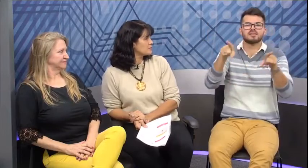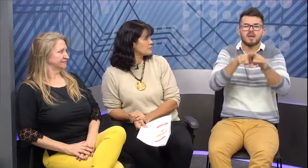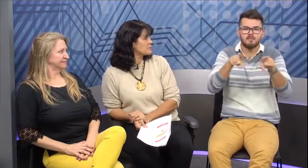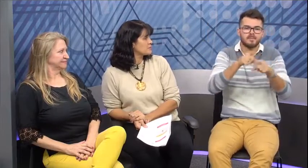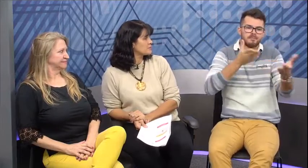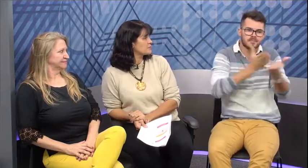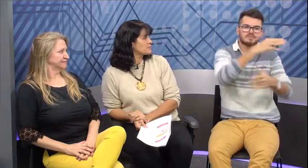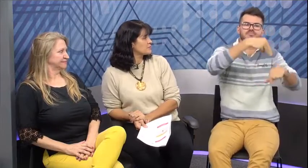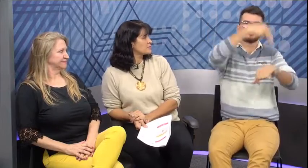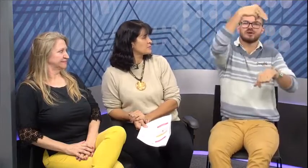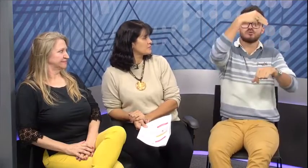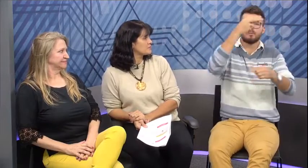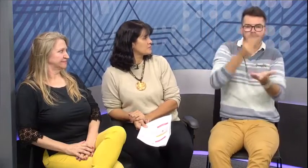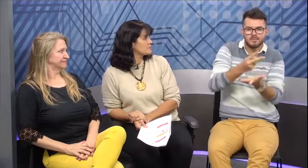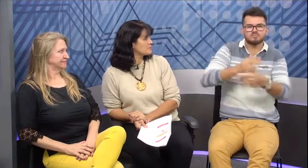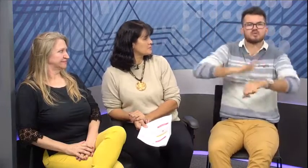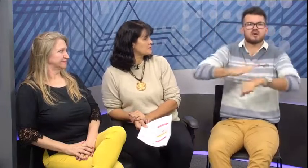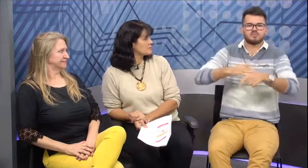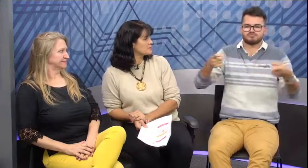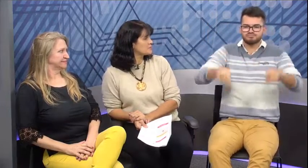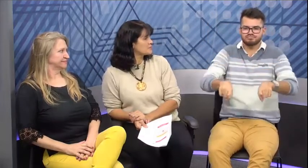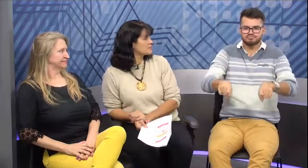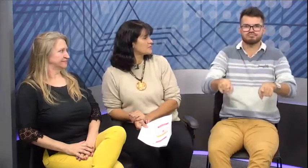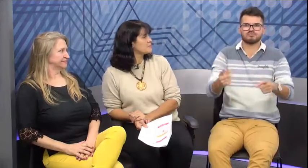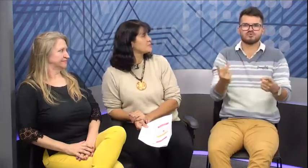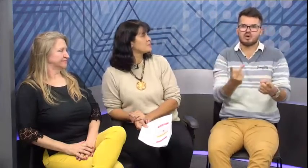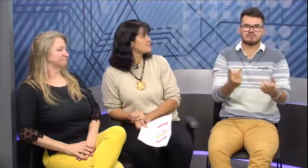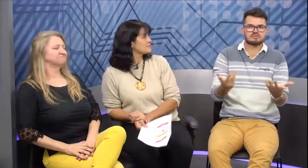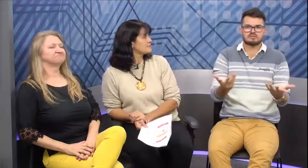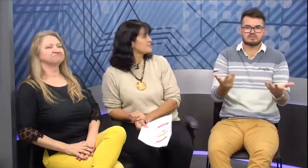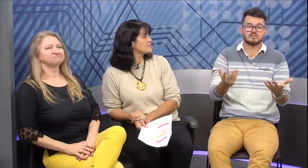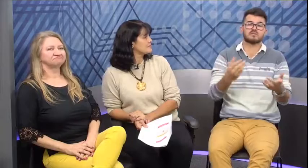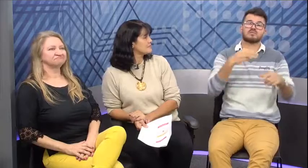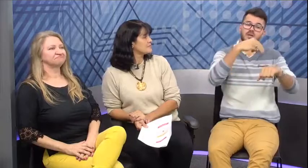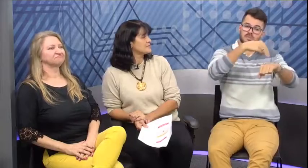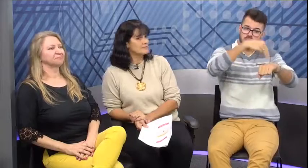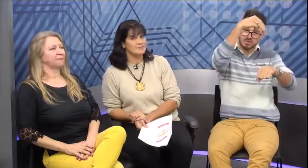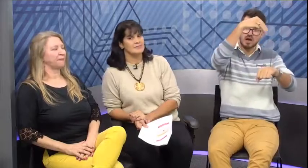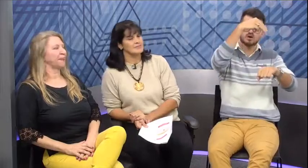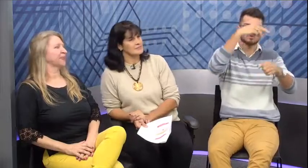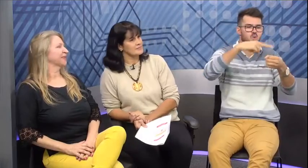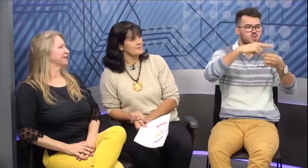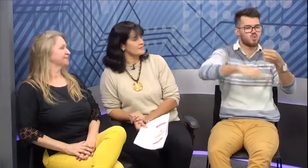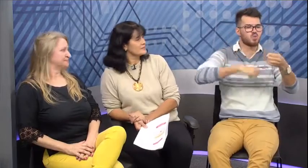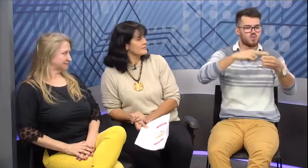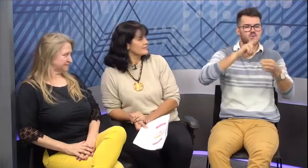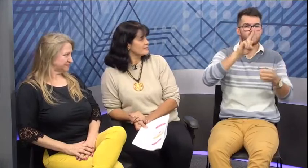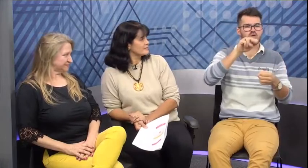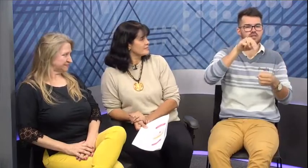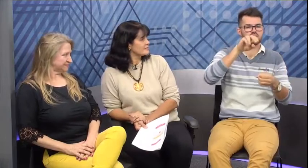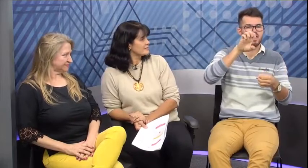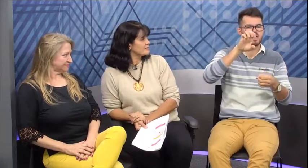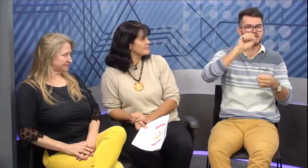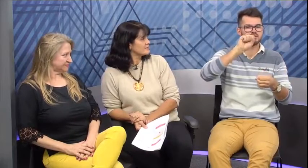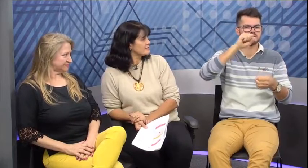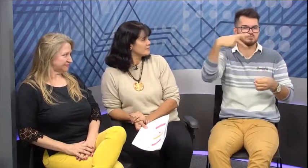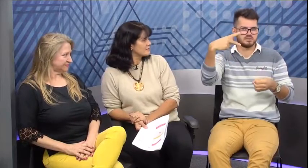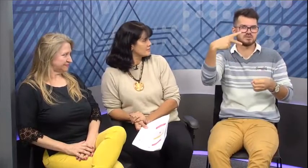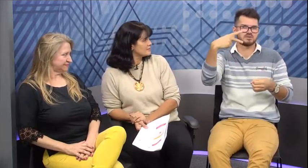concurso e, na mesma época, eu passei no mestrado, né, em tempos simultâneos. E aí, eu estou